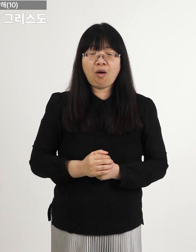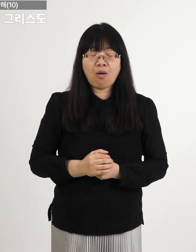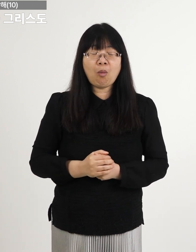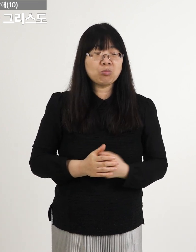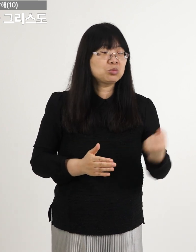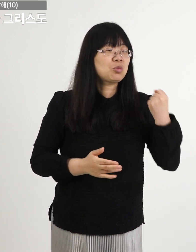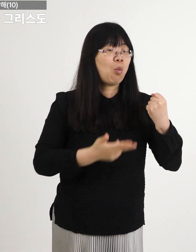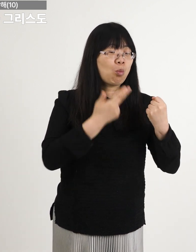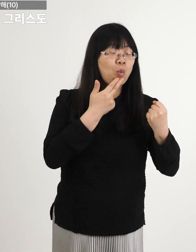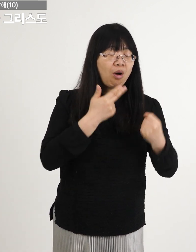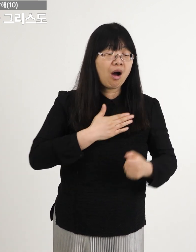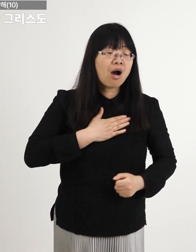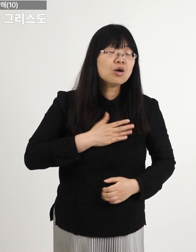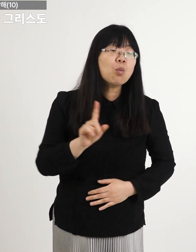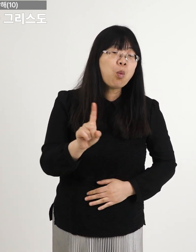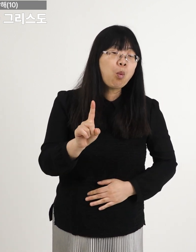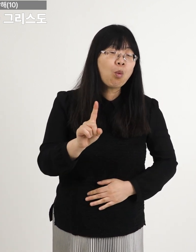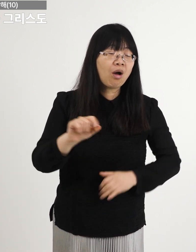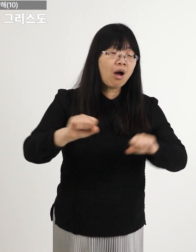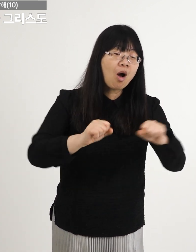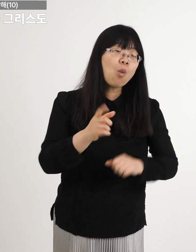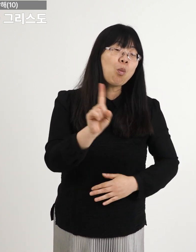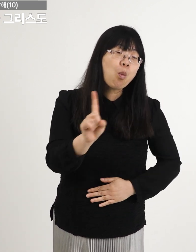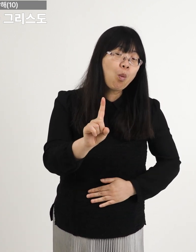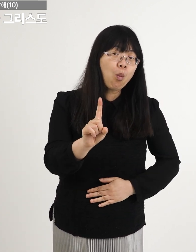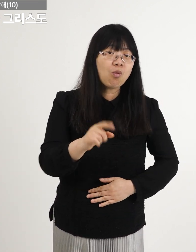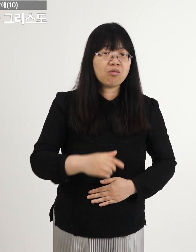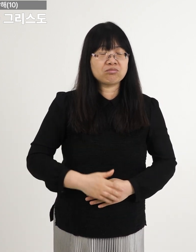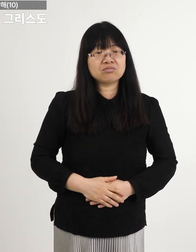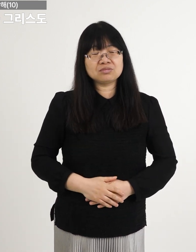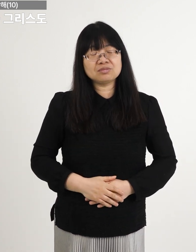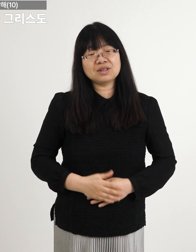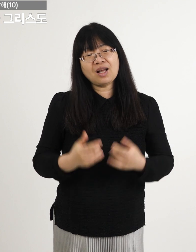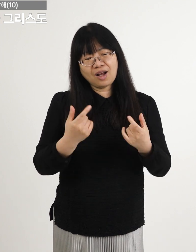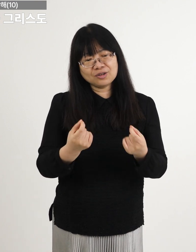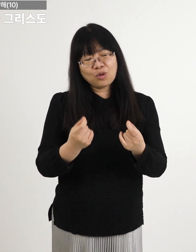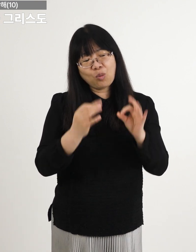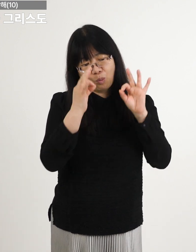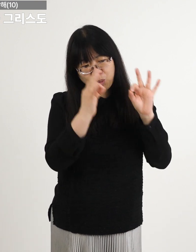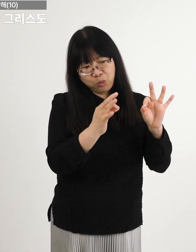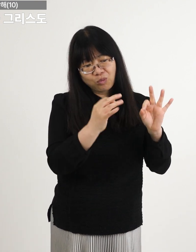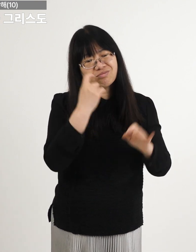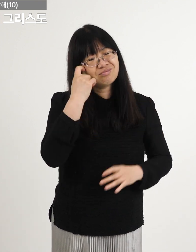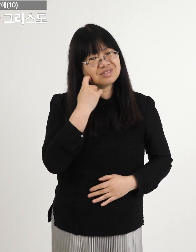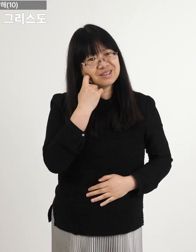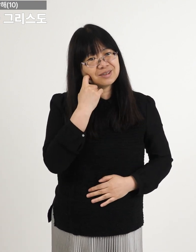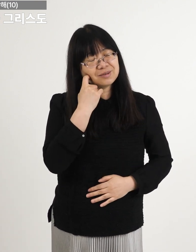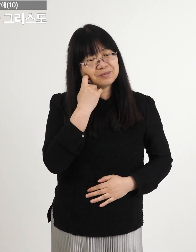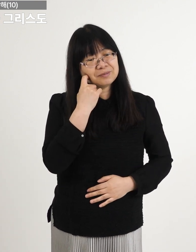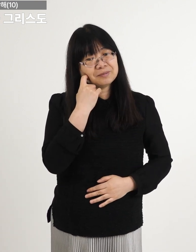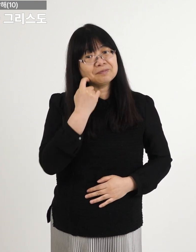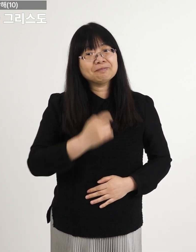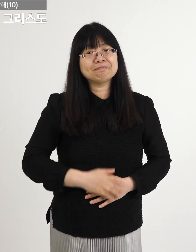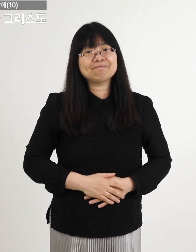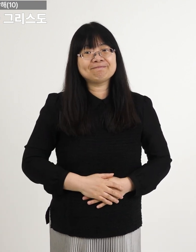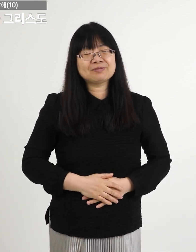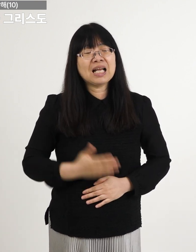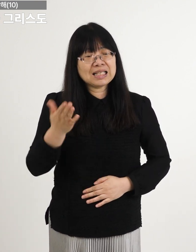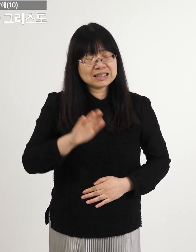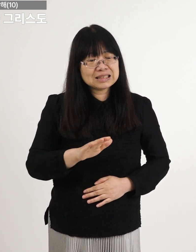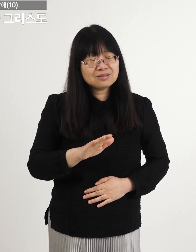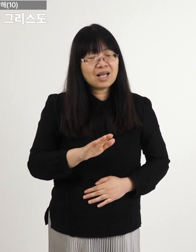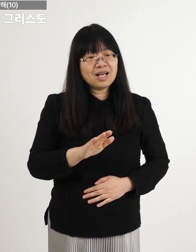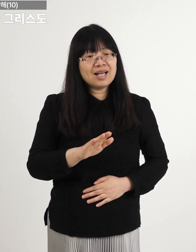수 있겠습니까? 또 뭘 할 수 있겠습니까? 이러는 것처럼 보여져요. 여기 어떤 오해가